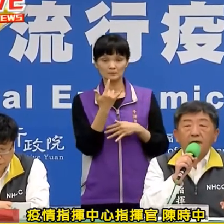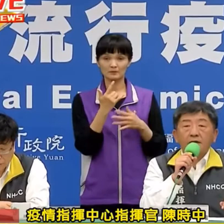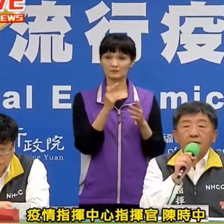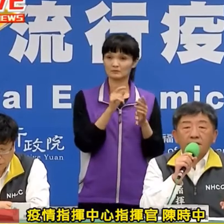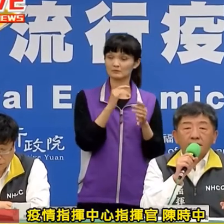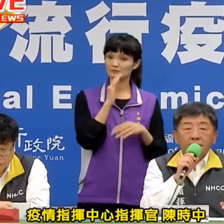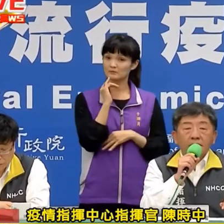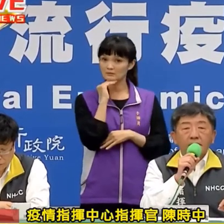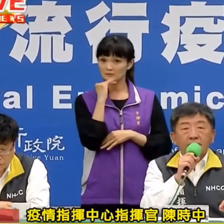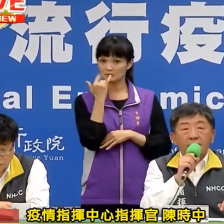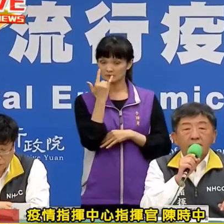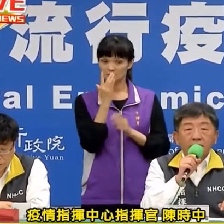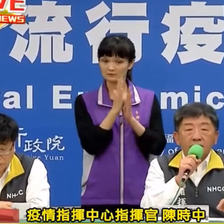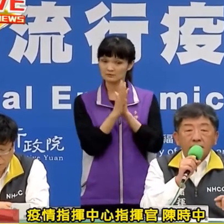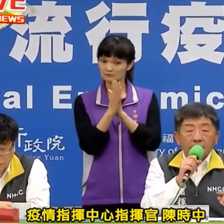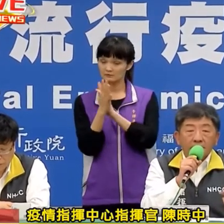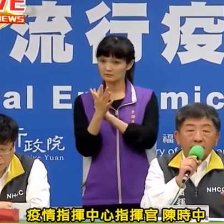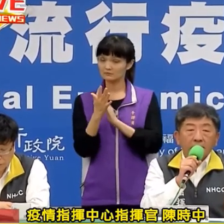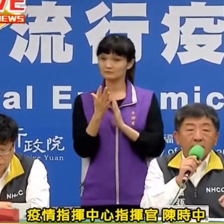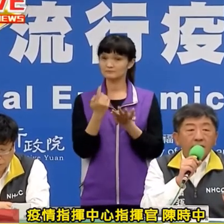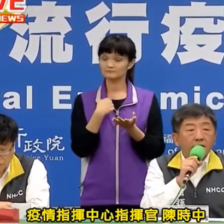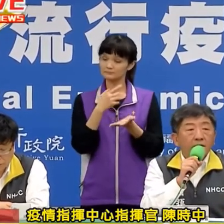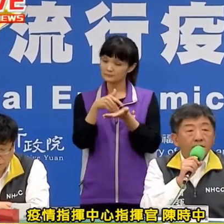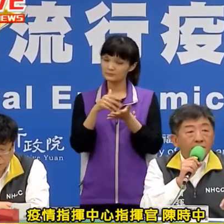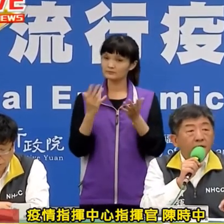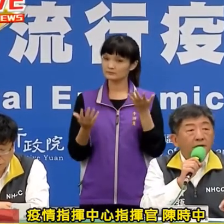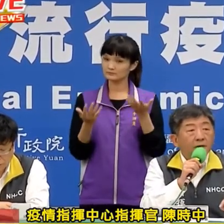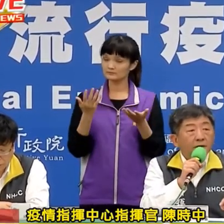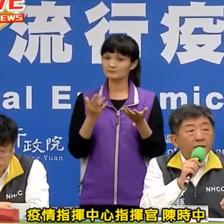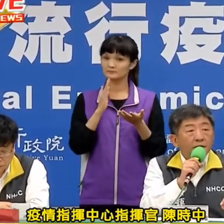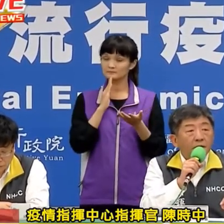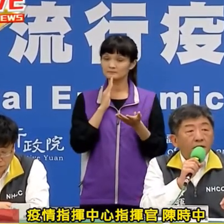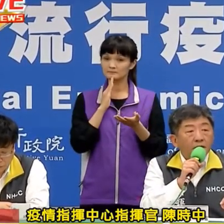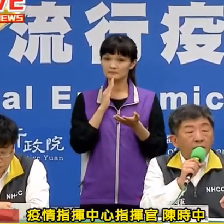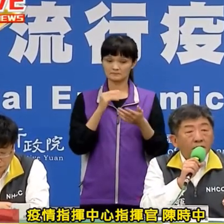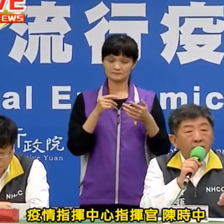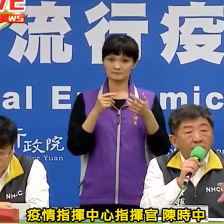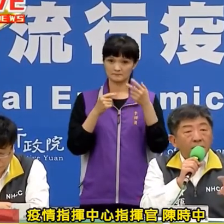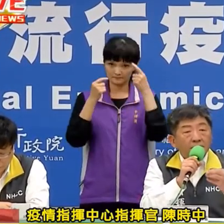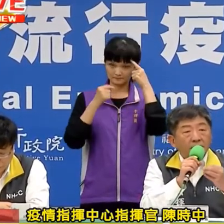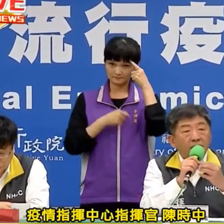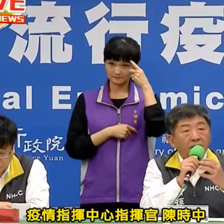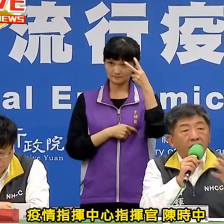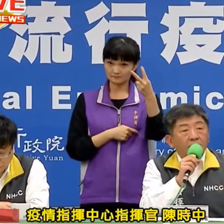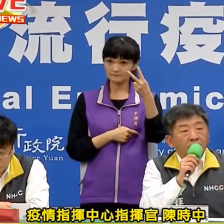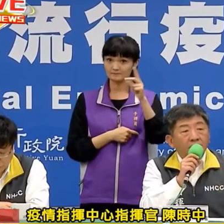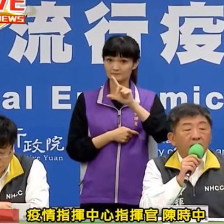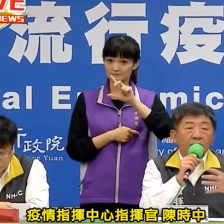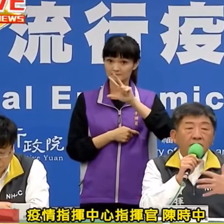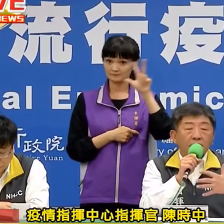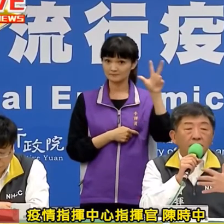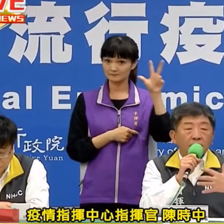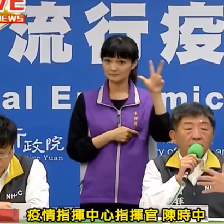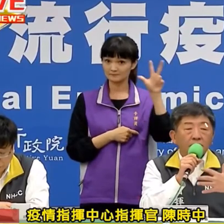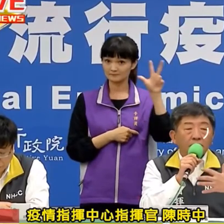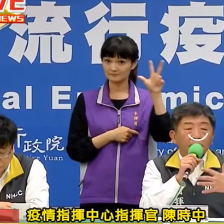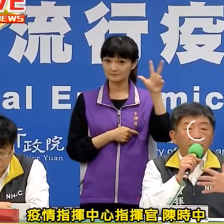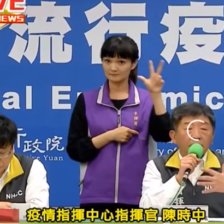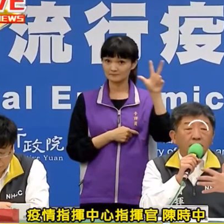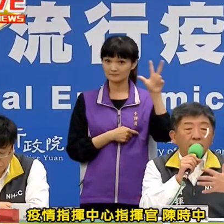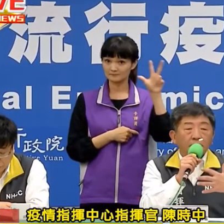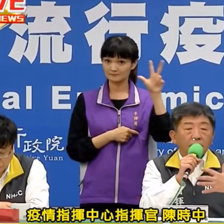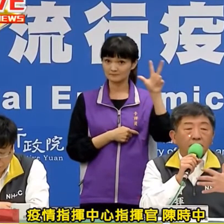这样的一个量，换句话说，它等于是2天可以用一片，哦。那为什么要把时间拉得比较长？